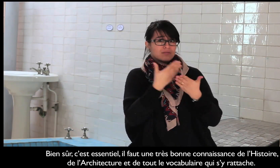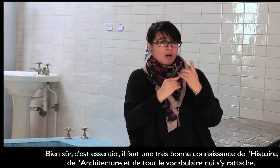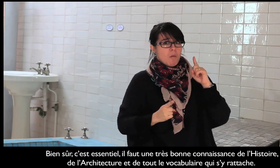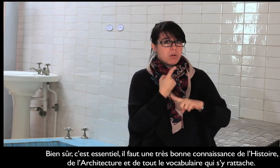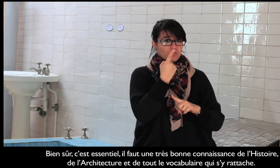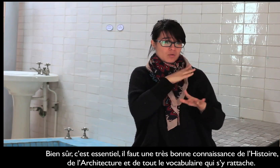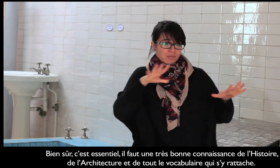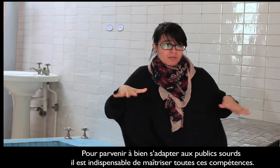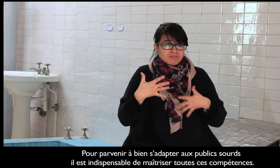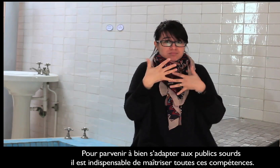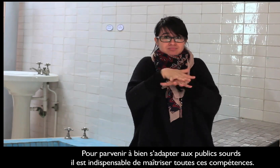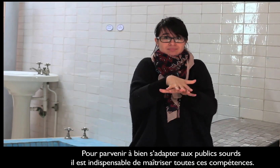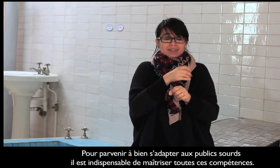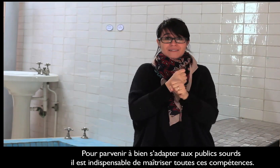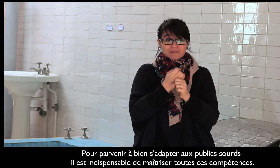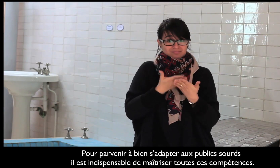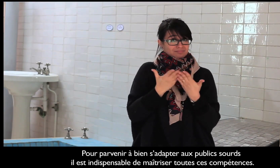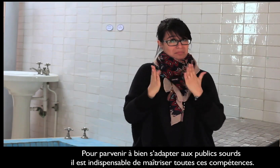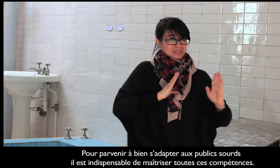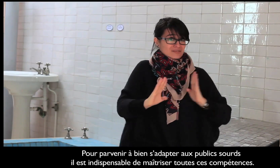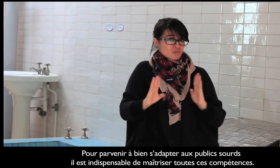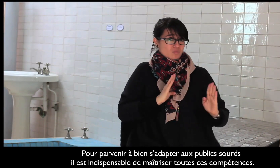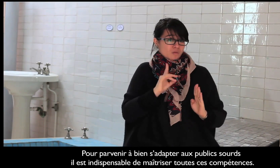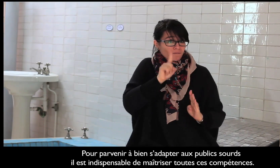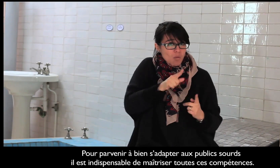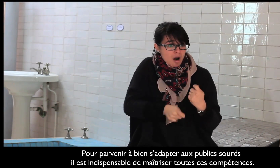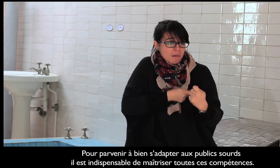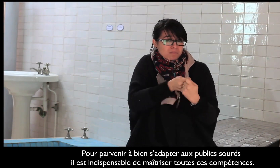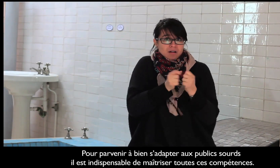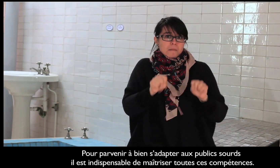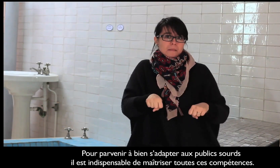Pour parvenir à bien s'adapter au public sourd, il est indispensable de maîtriser toutes ces compétences.